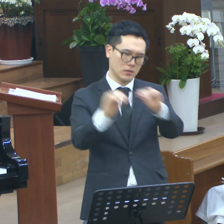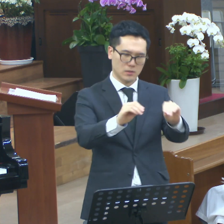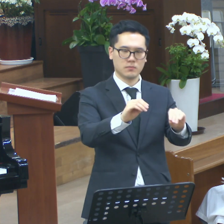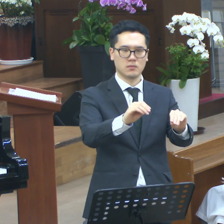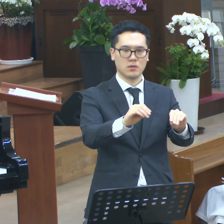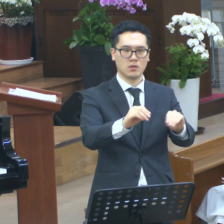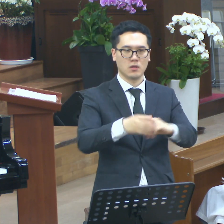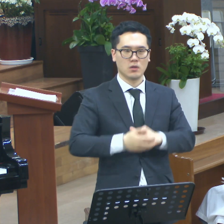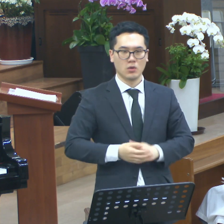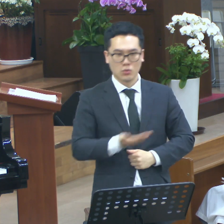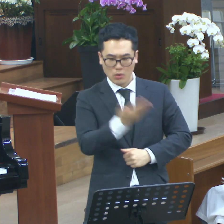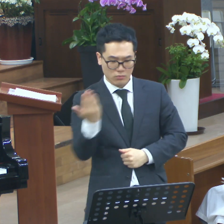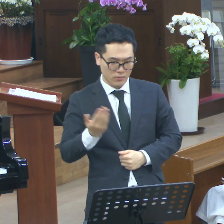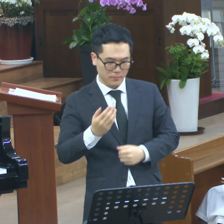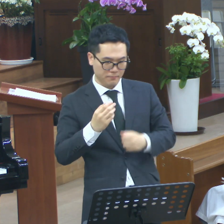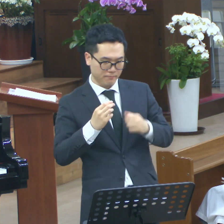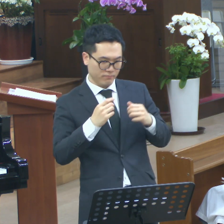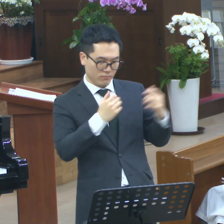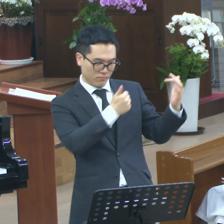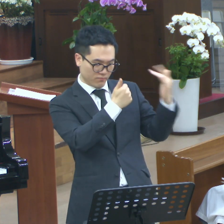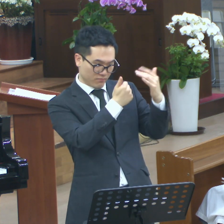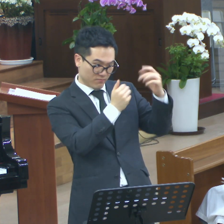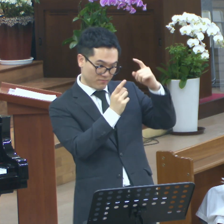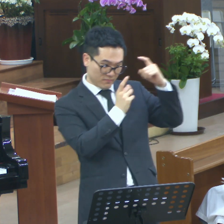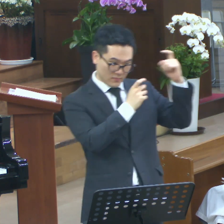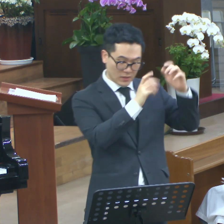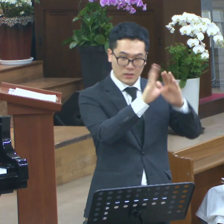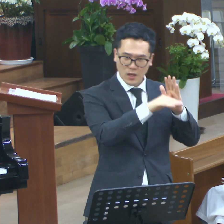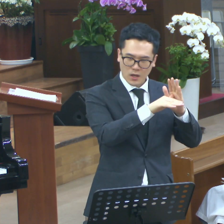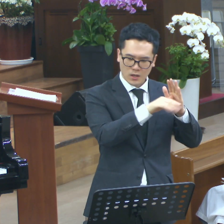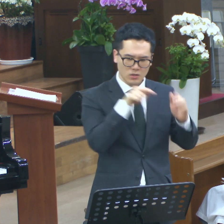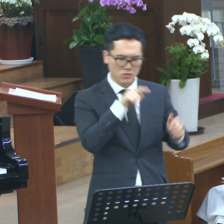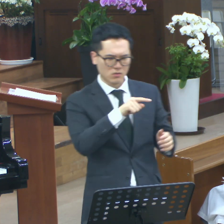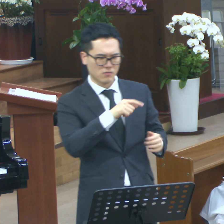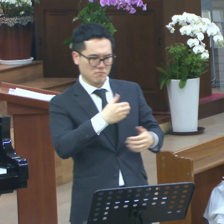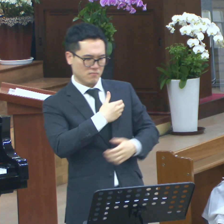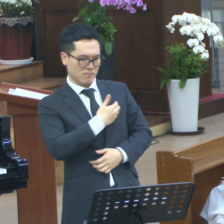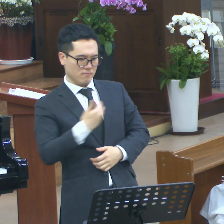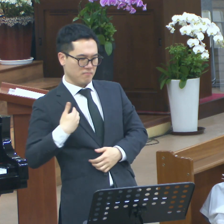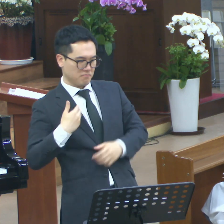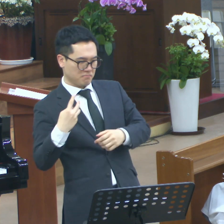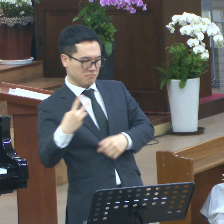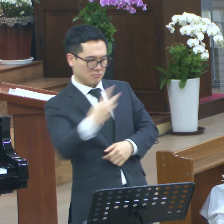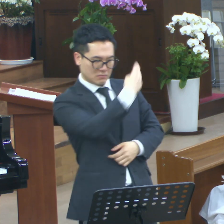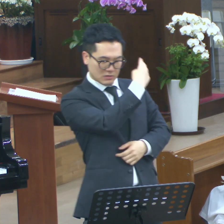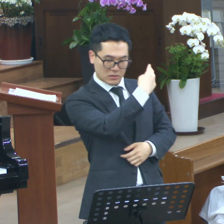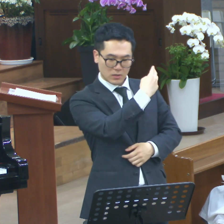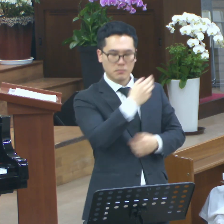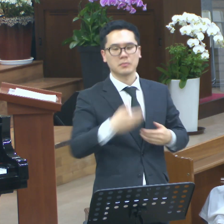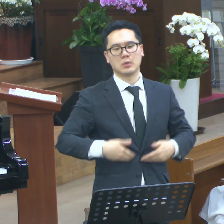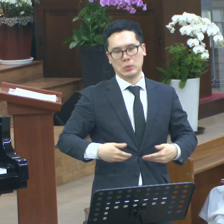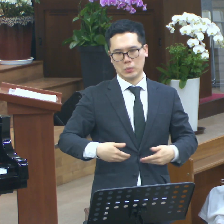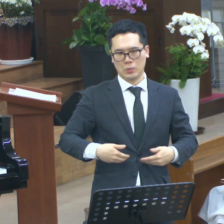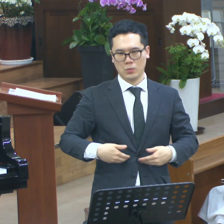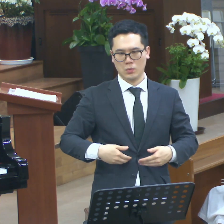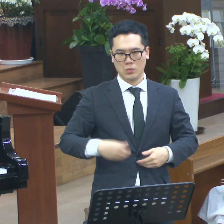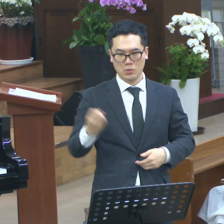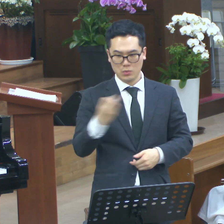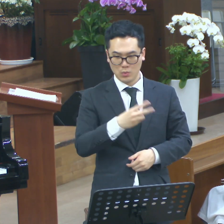유혹을 자꾸 유혹이 올 때 그것을 끊을 수 있는 힘을 갖고 그렇게 하는 사람에 대해서 여러분이 멀리할 수 있는 마음을